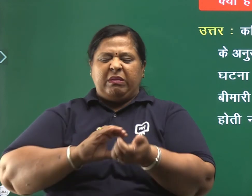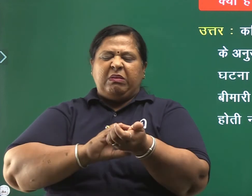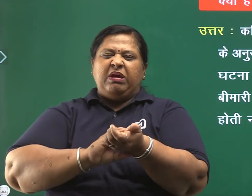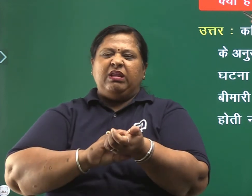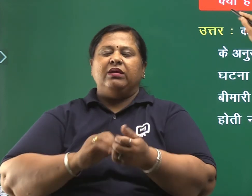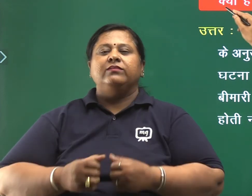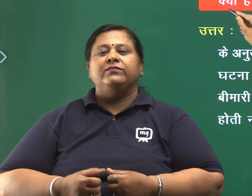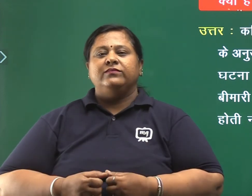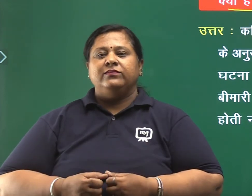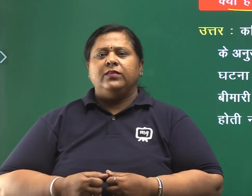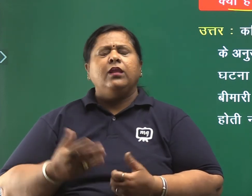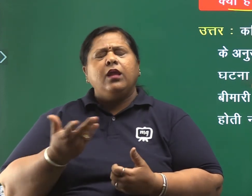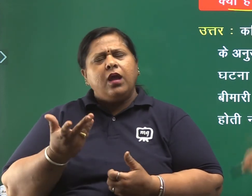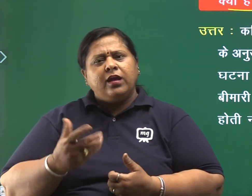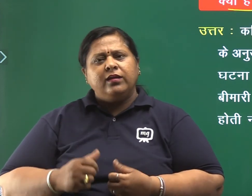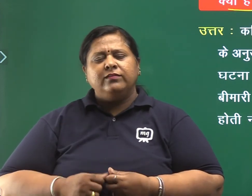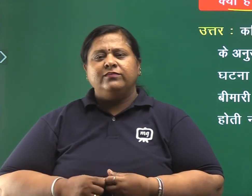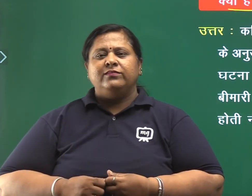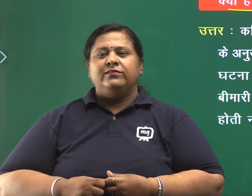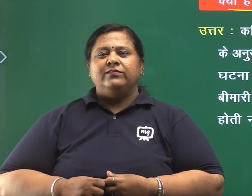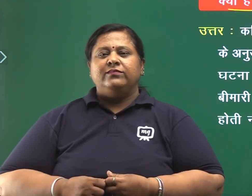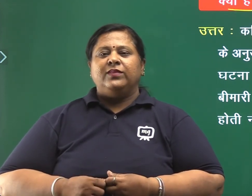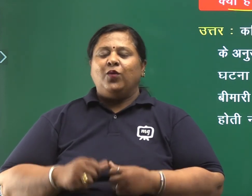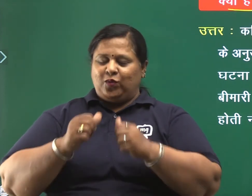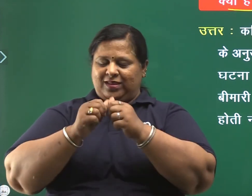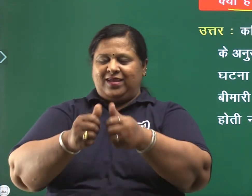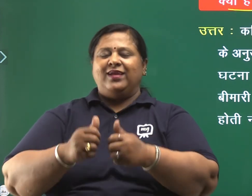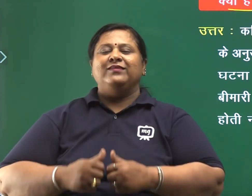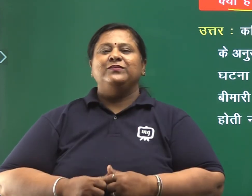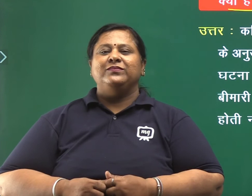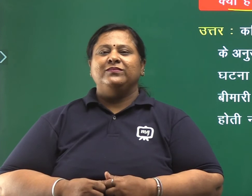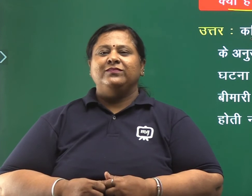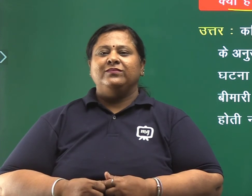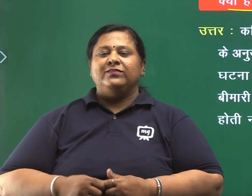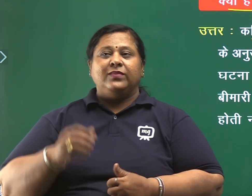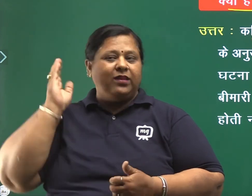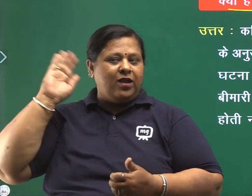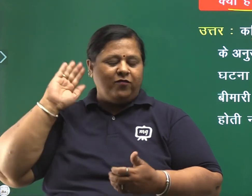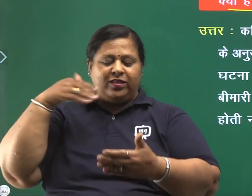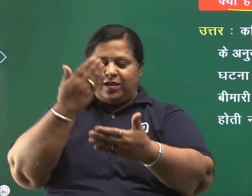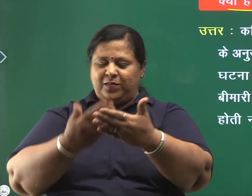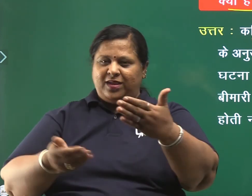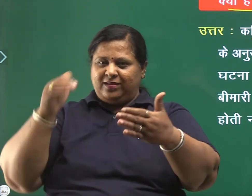बीमारी क्या है? उत्तर है कविता में